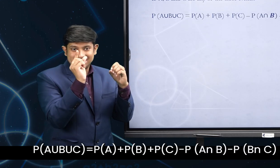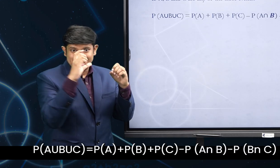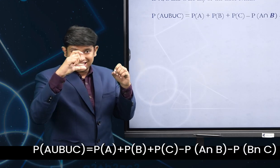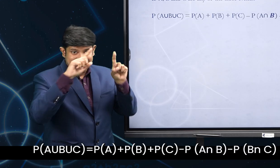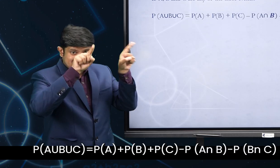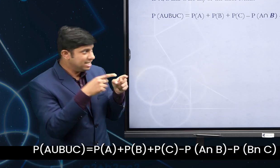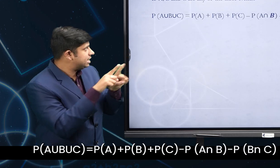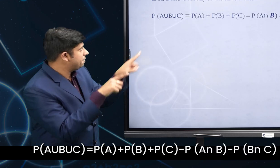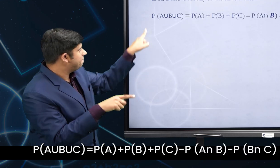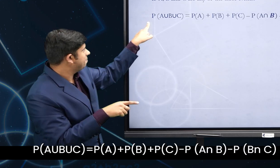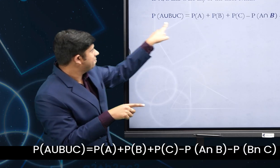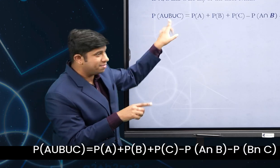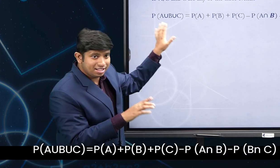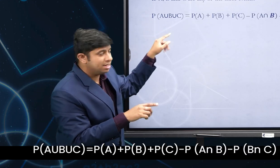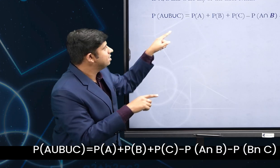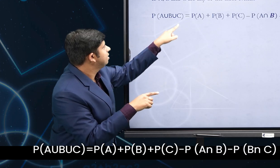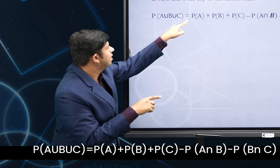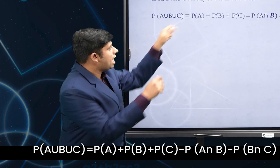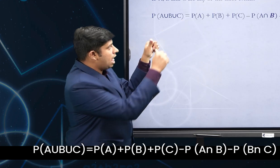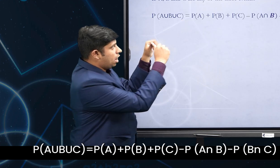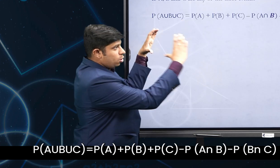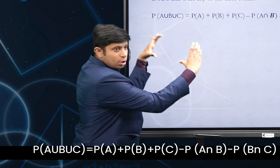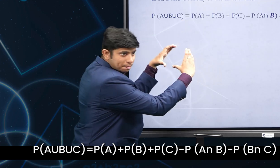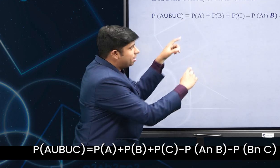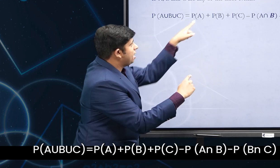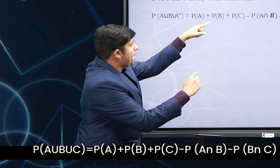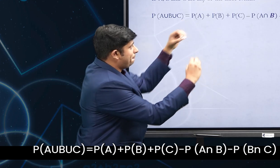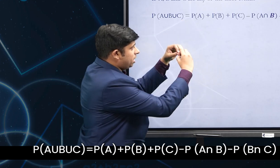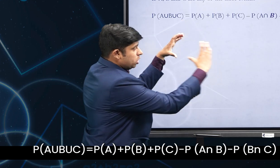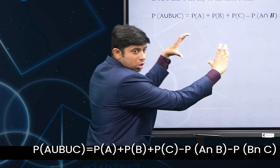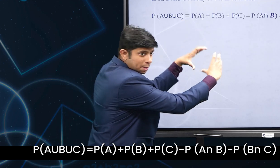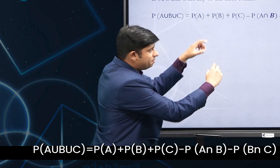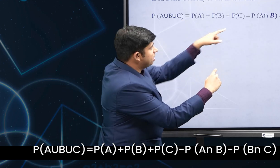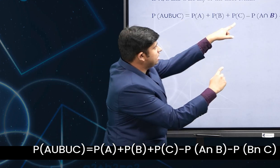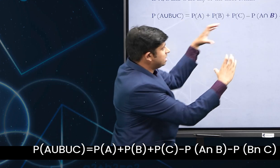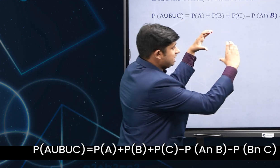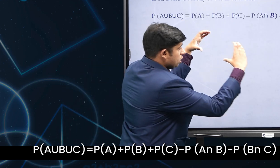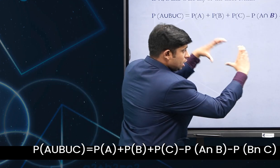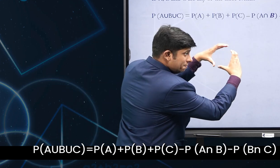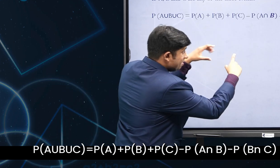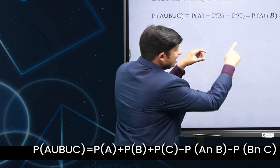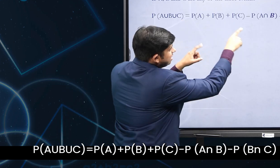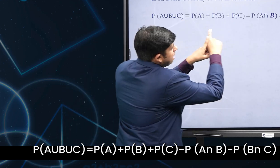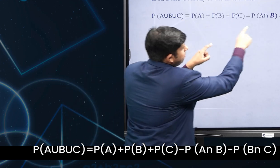युनियन B युनियन C बरोबर A अधिक B अधिक C वजा